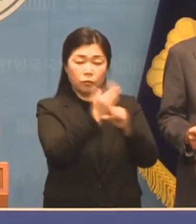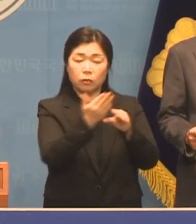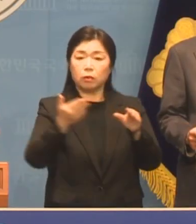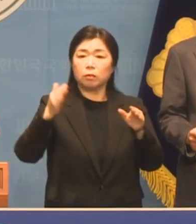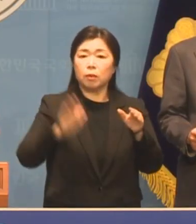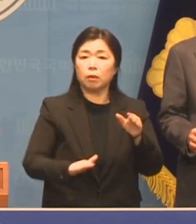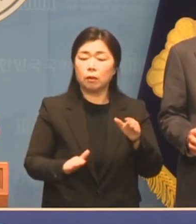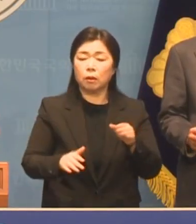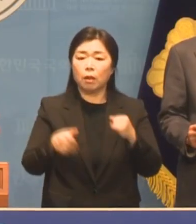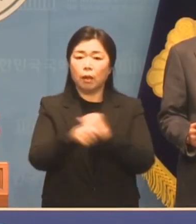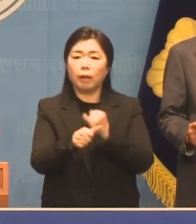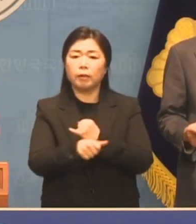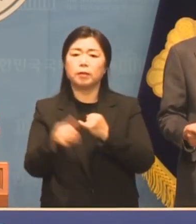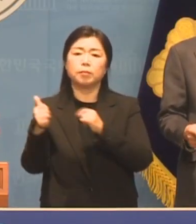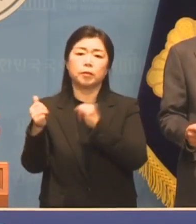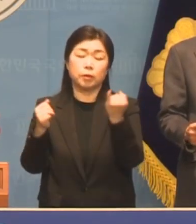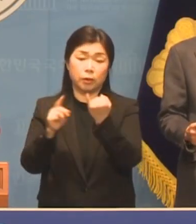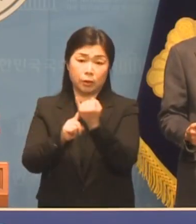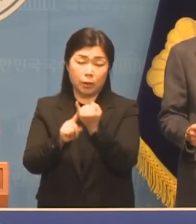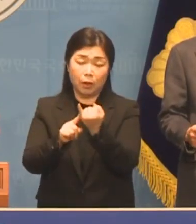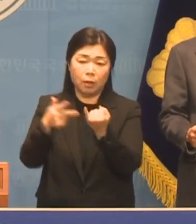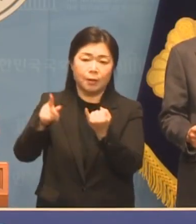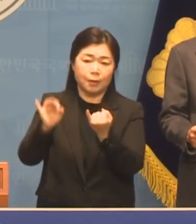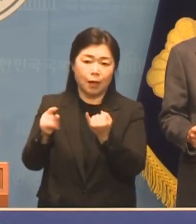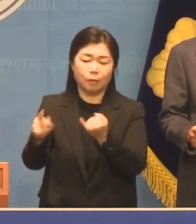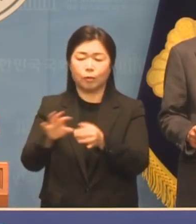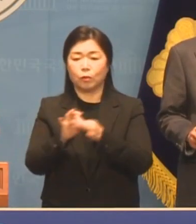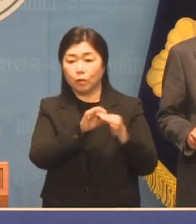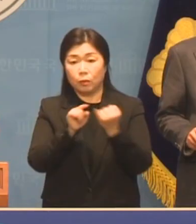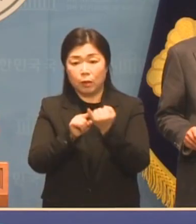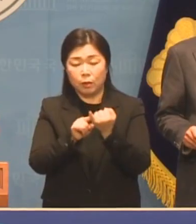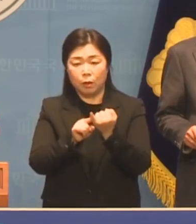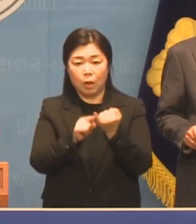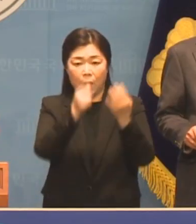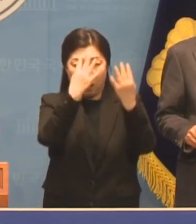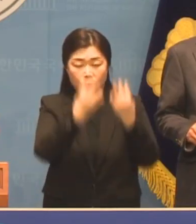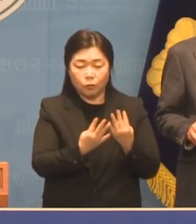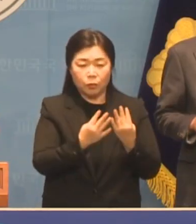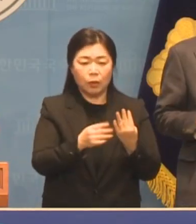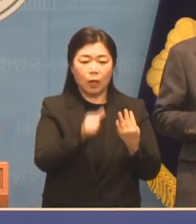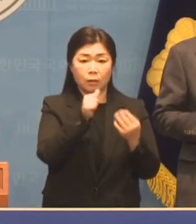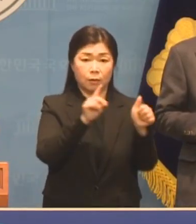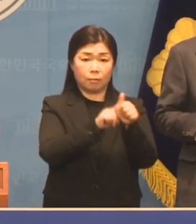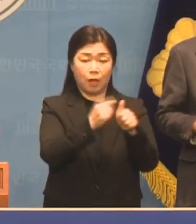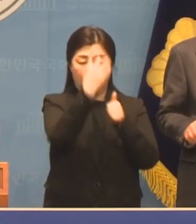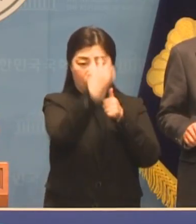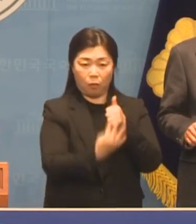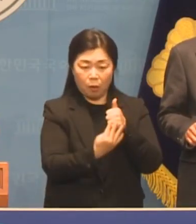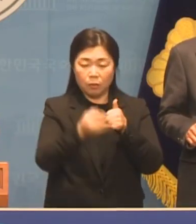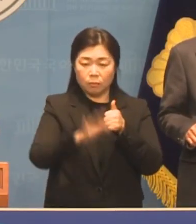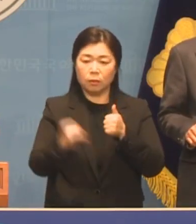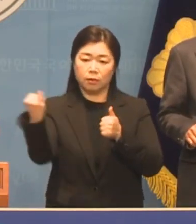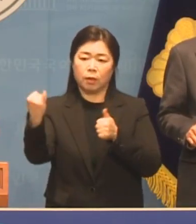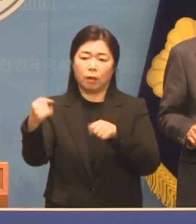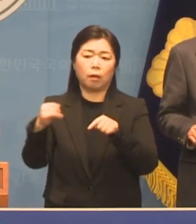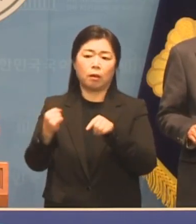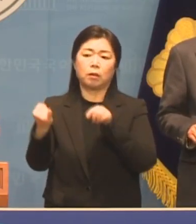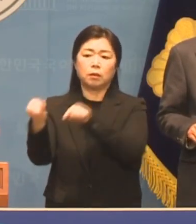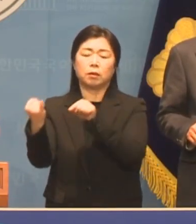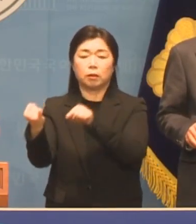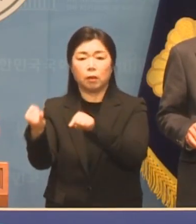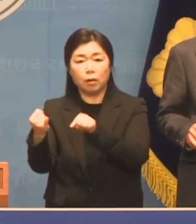상황에서도 내연녀이자 공범자 장수진을 통해 옥중 경영을 해왔습니다. 조금이라도 피해 회복을 하고자